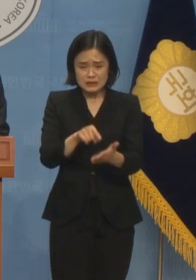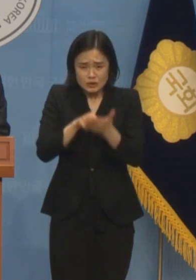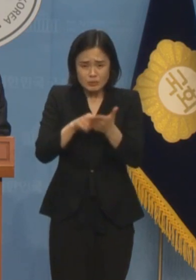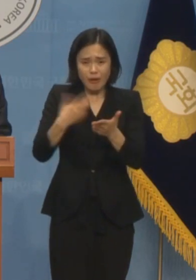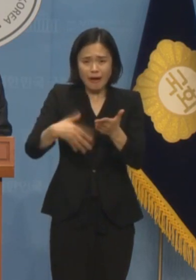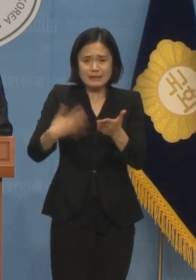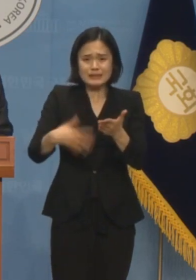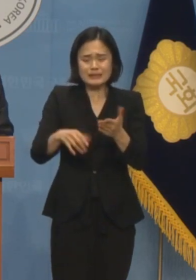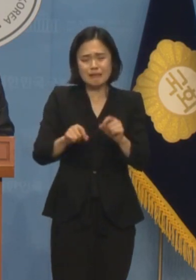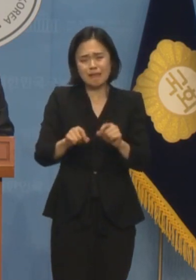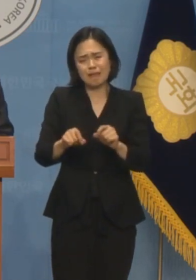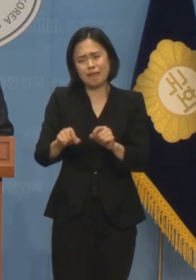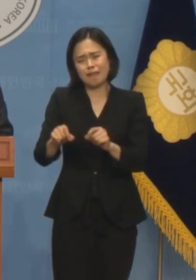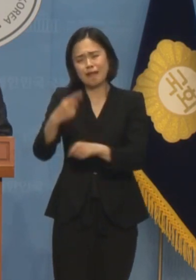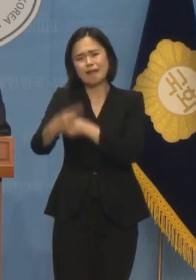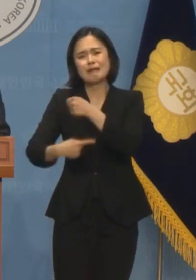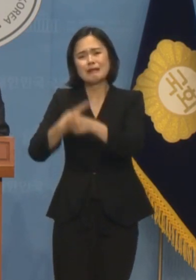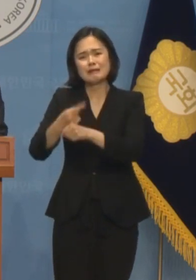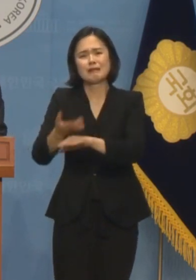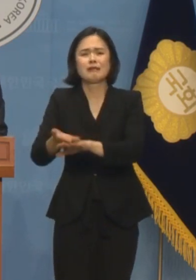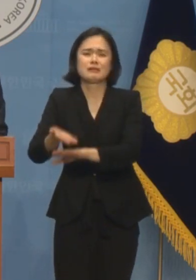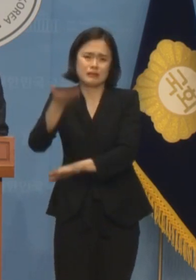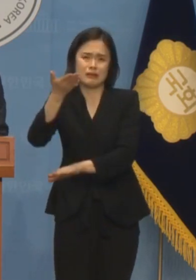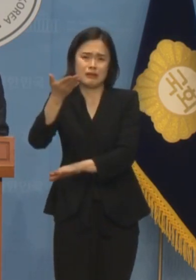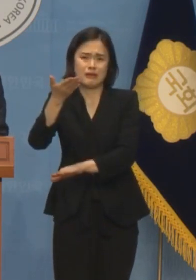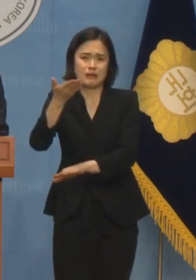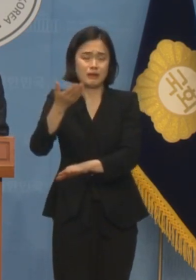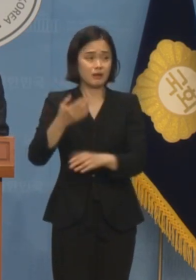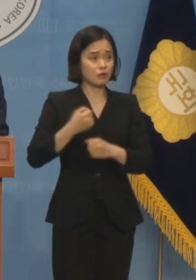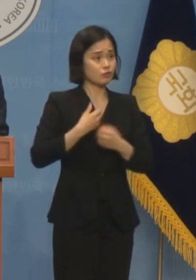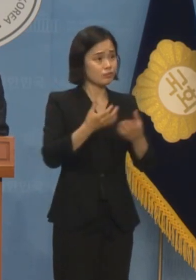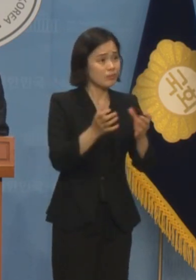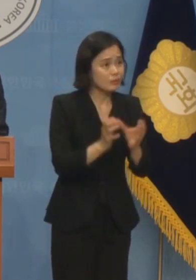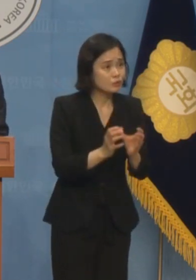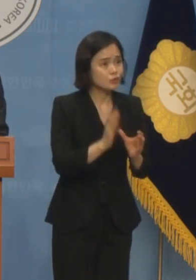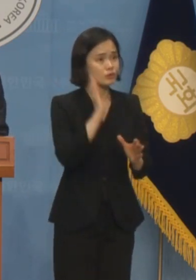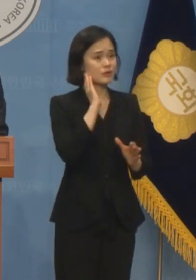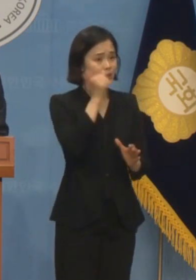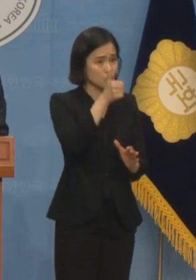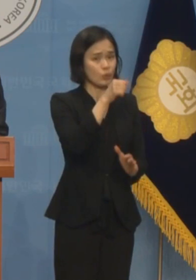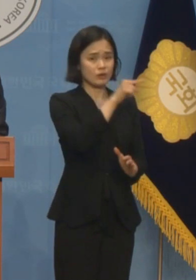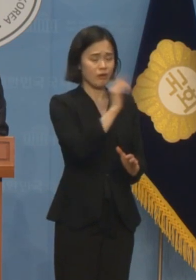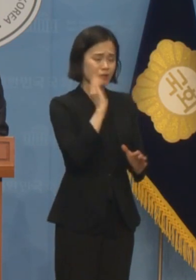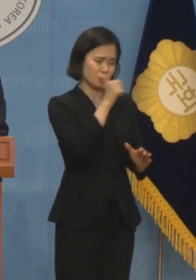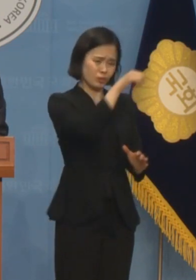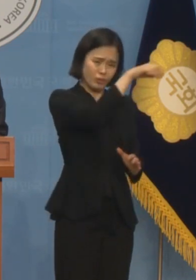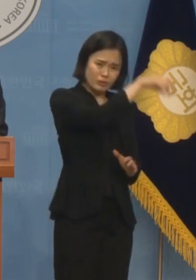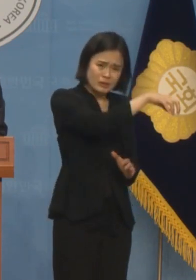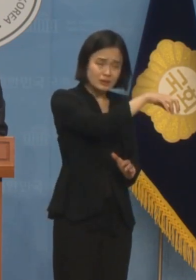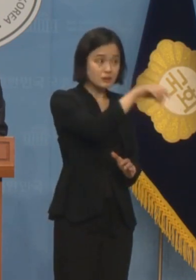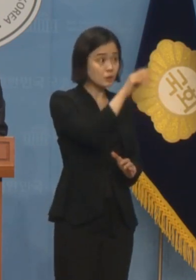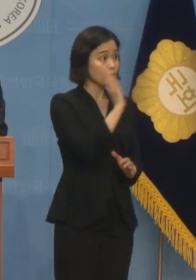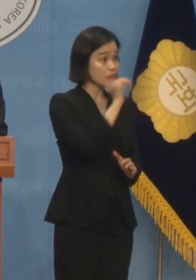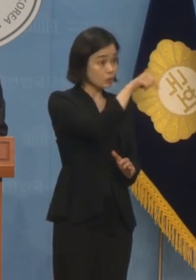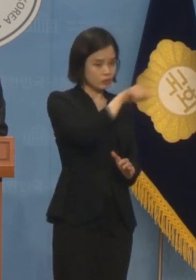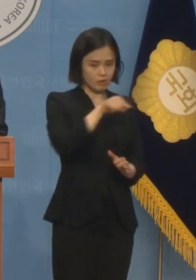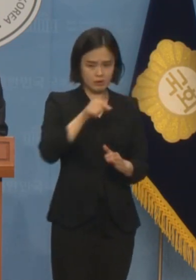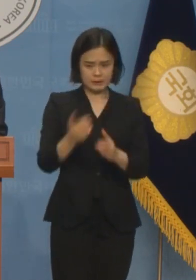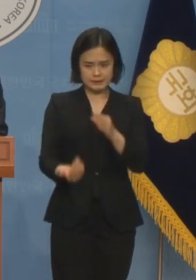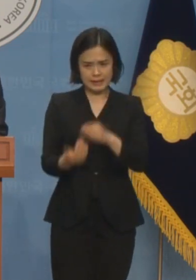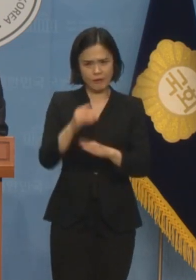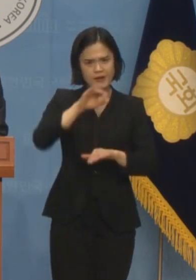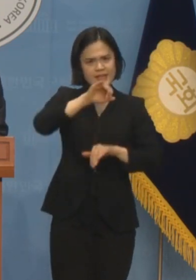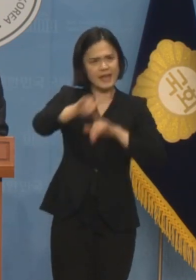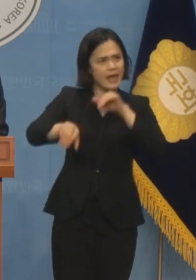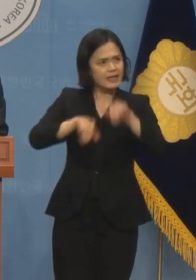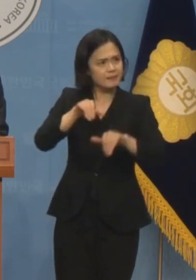마구잡이로 진행된 국방부와 대통령실, 대통령의 개입, 사건 핵심 관계자인